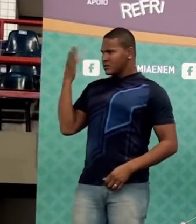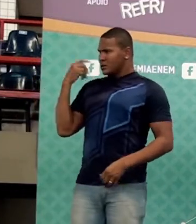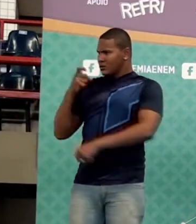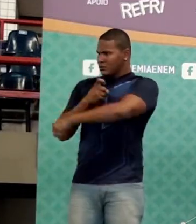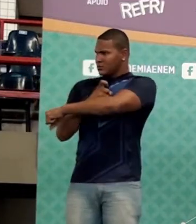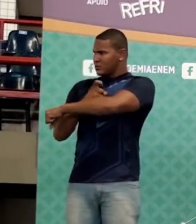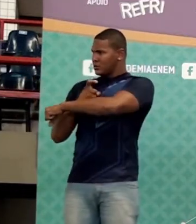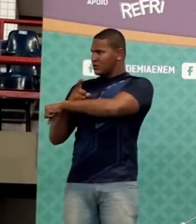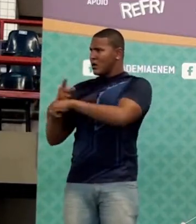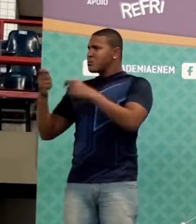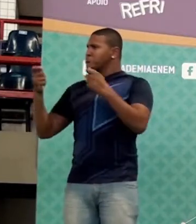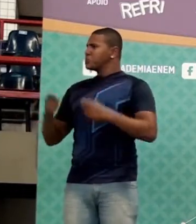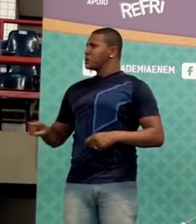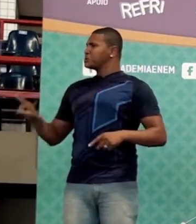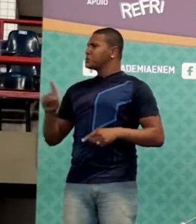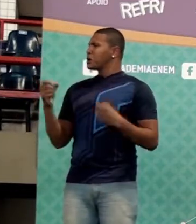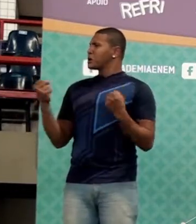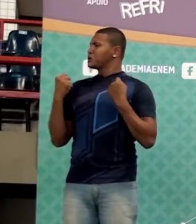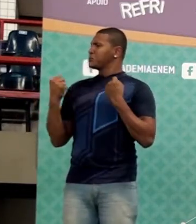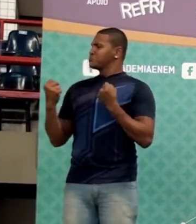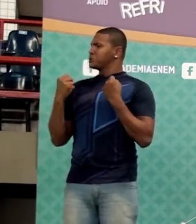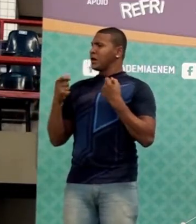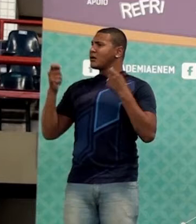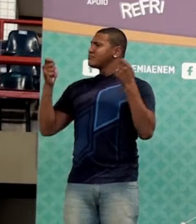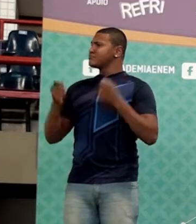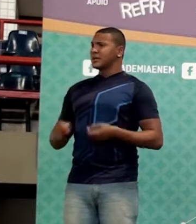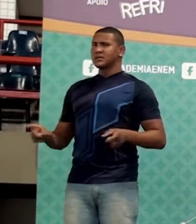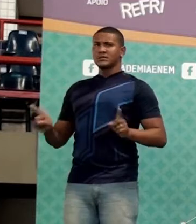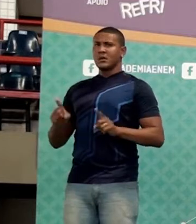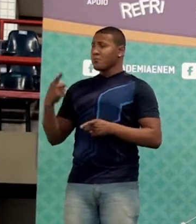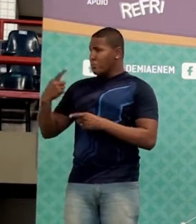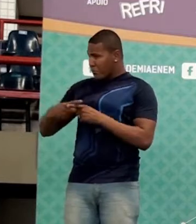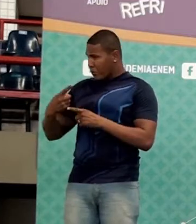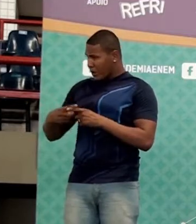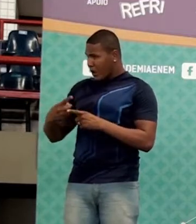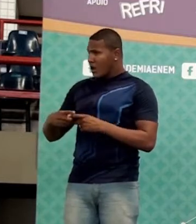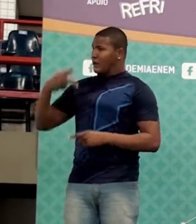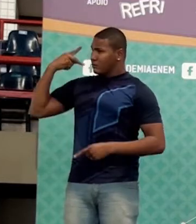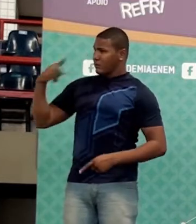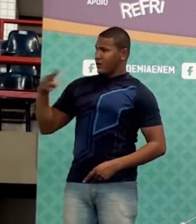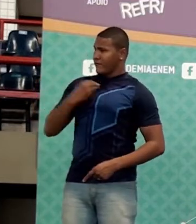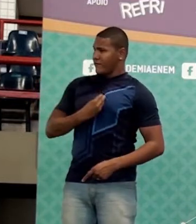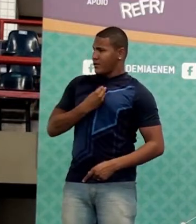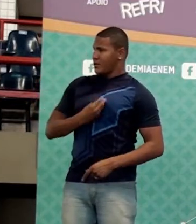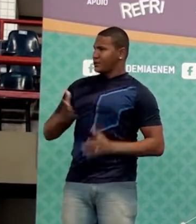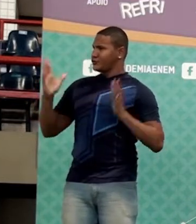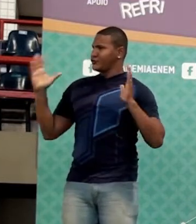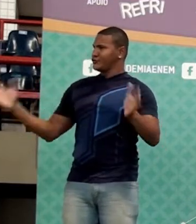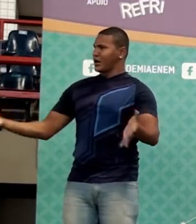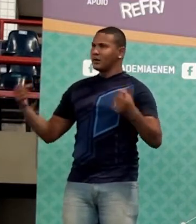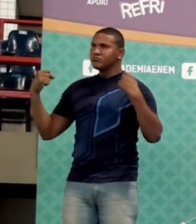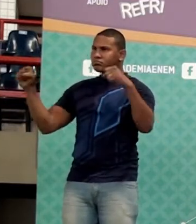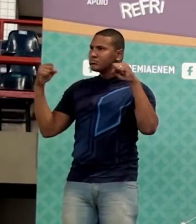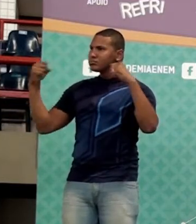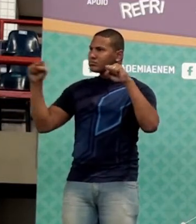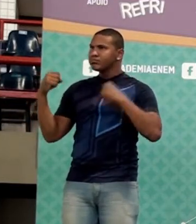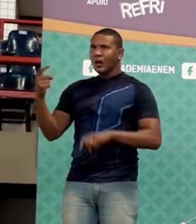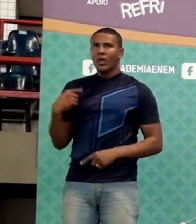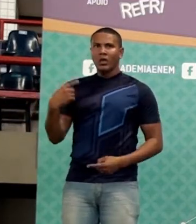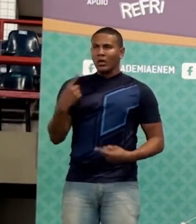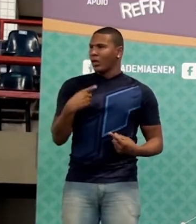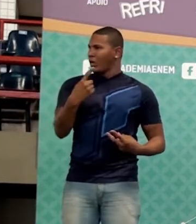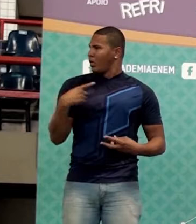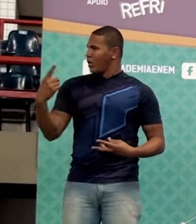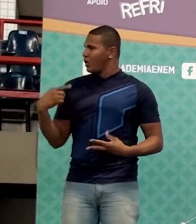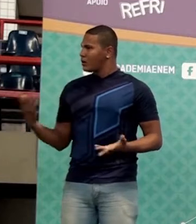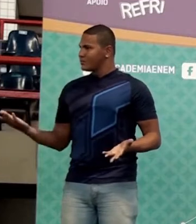para a academia, porque a vida dele era uma academia. Se você prestar atenção, o